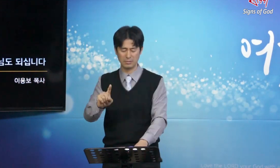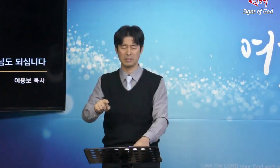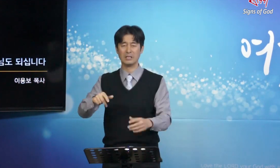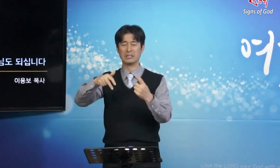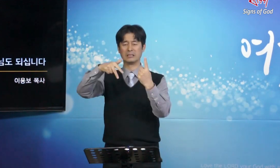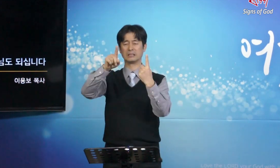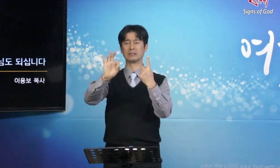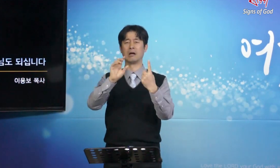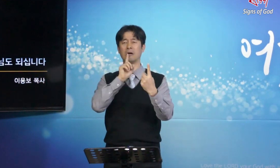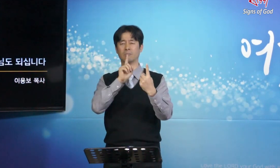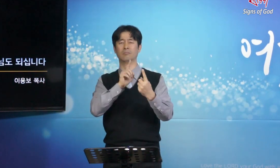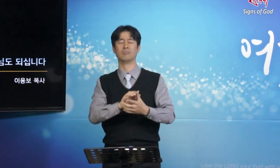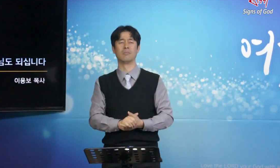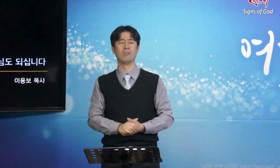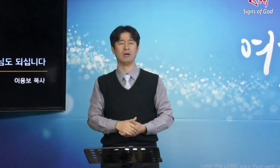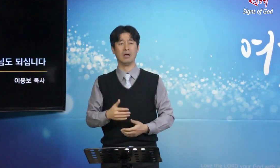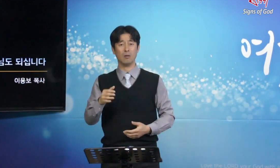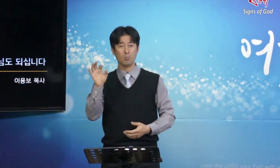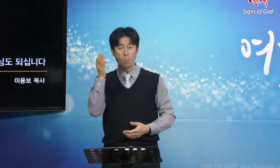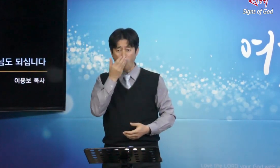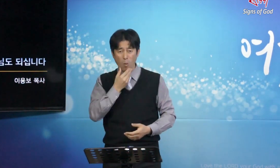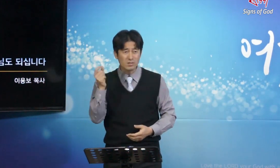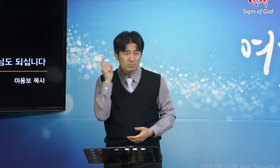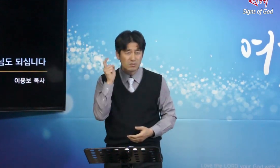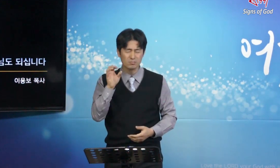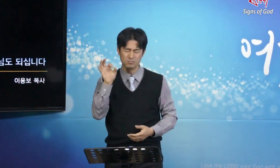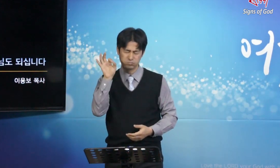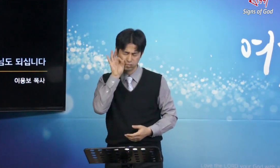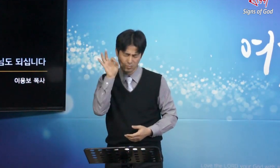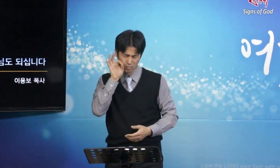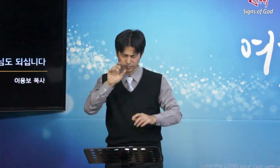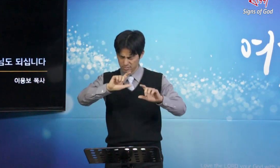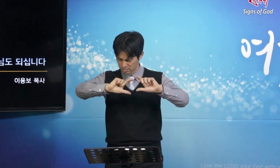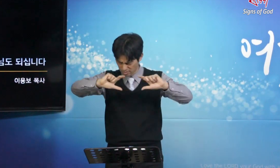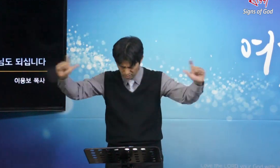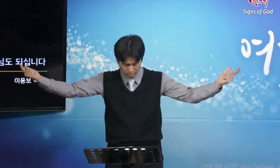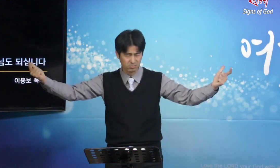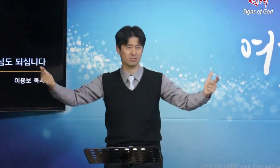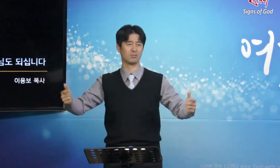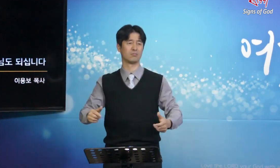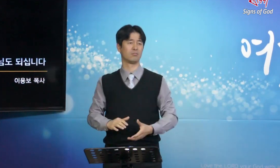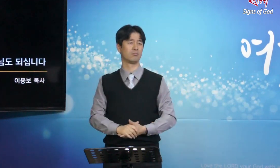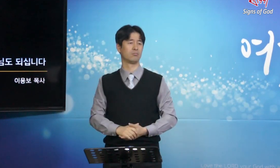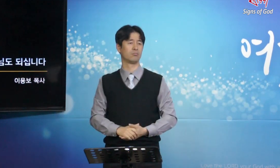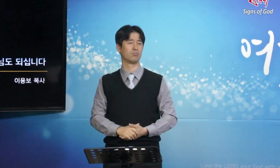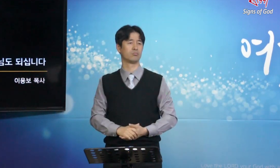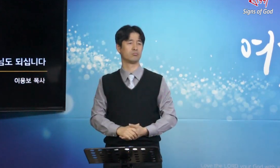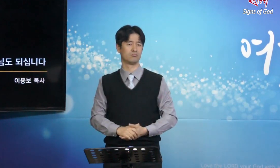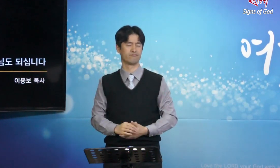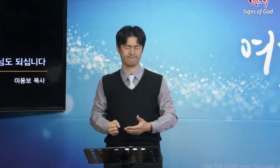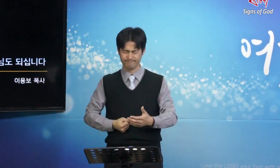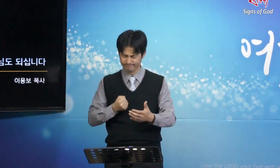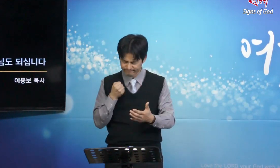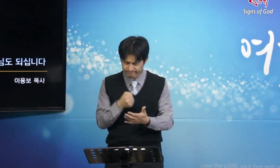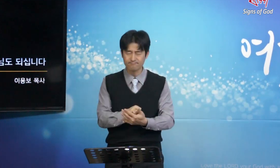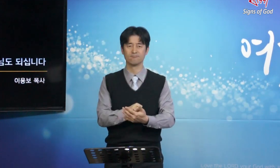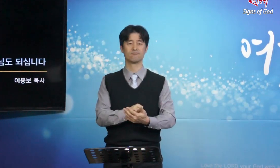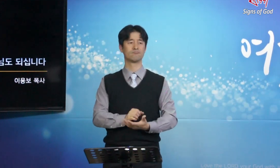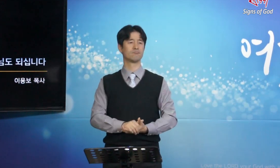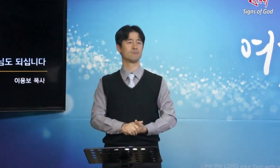바울도 선포했는데 바울이 1장에서 복음을 부끄러워하지 않는다라고 말했습니다.